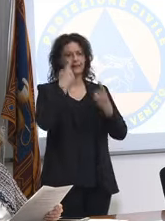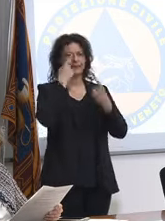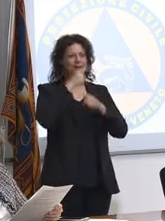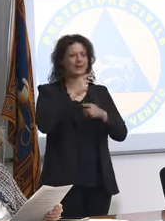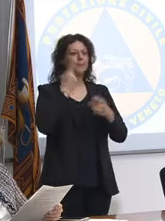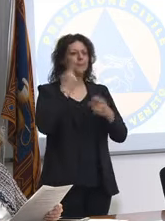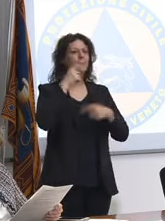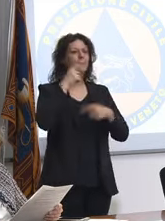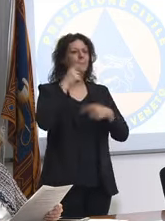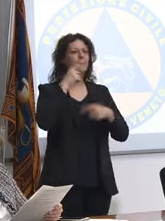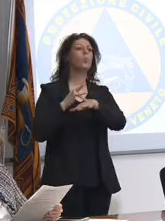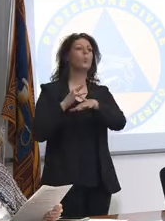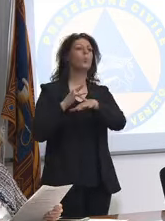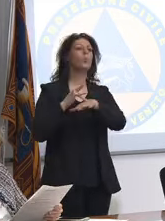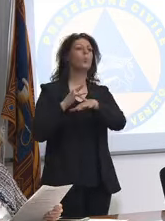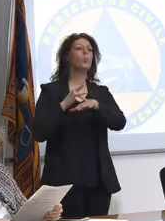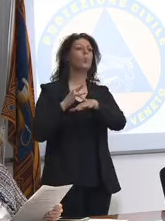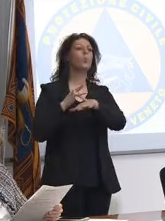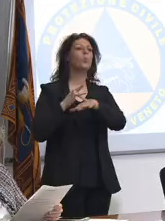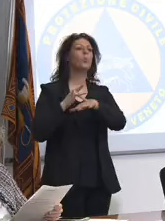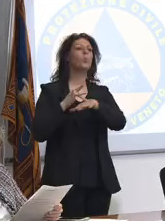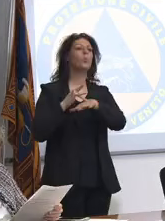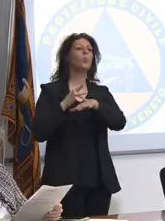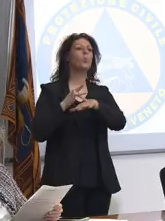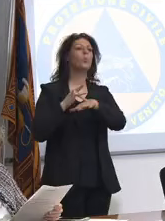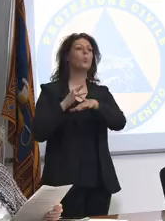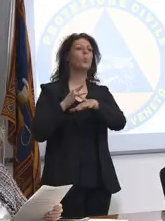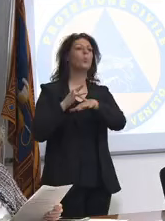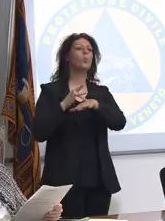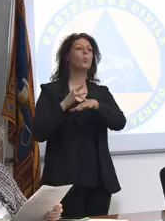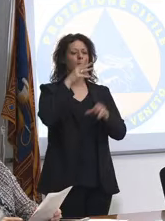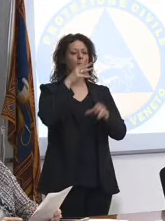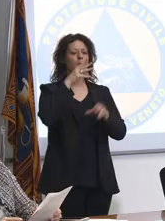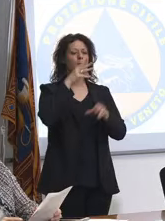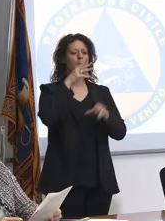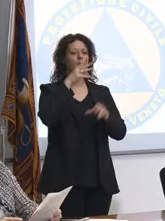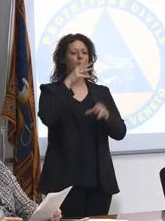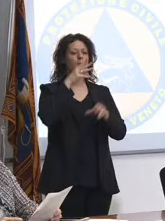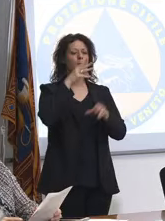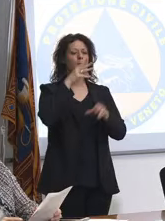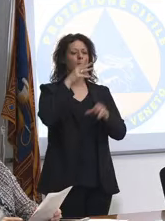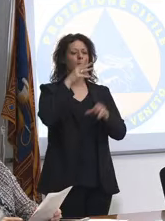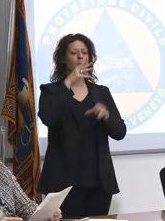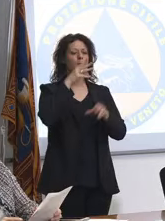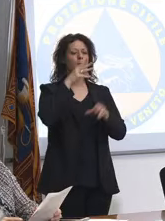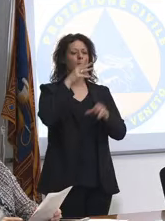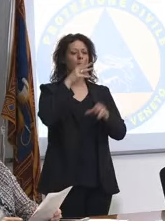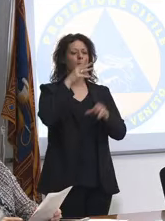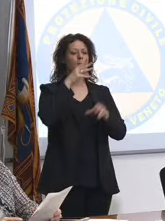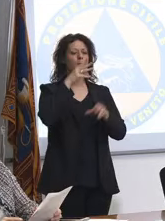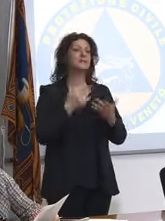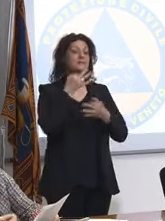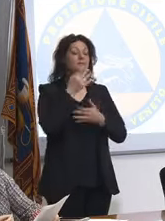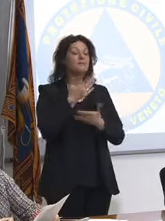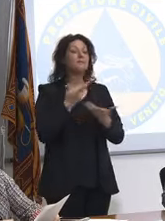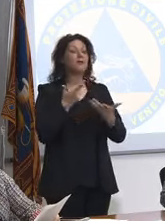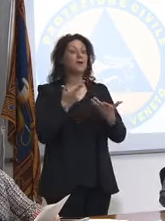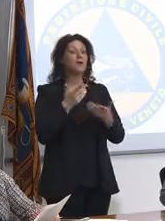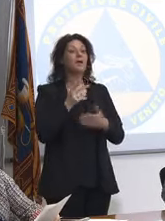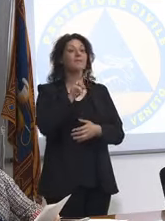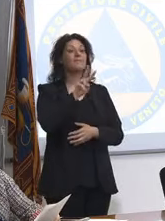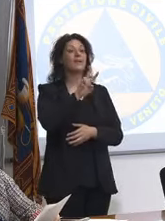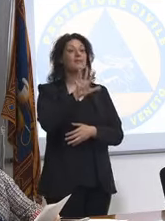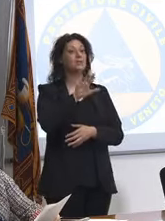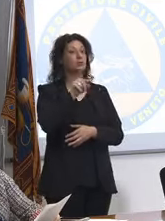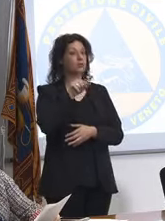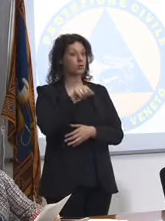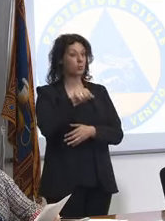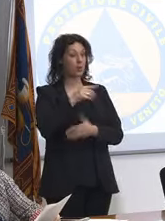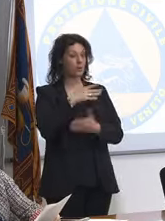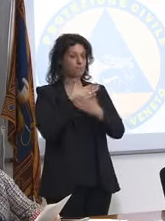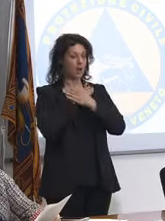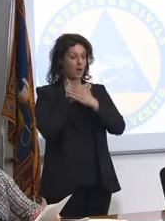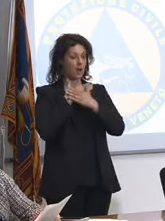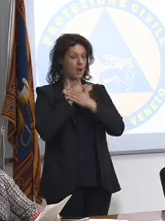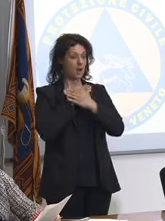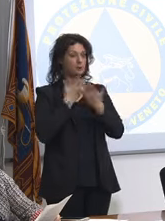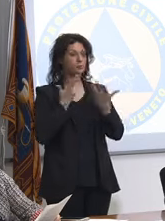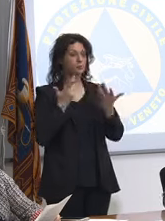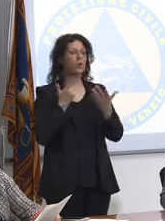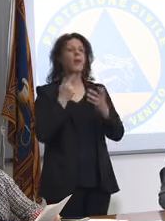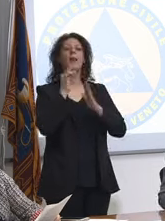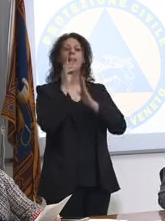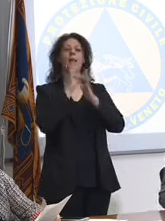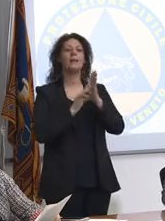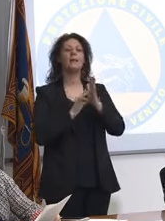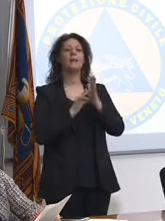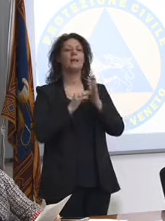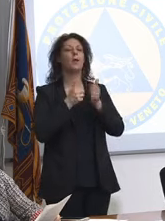turistiche e professioni della montagna. Quindi anche dal 25, secondo linee guida nazionali, le guide turistiche,